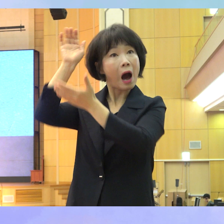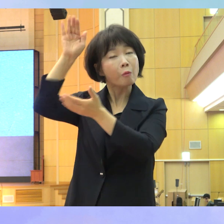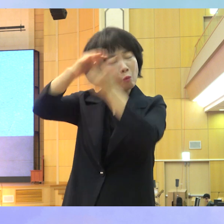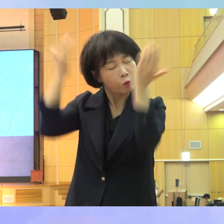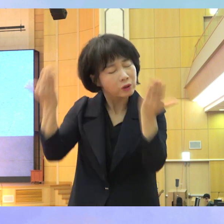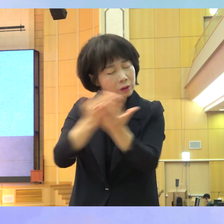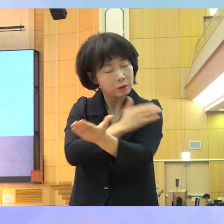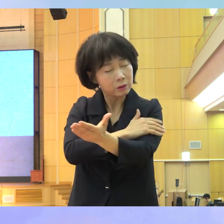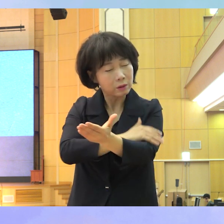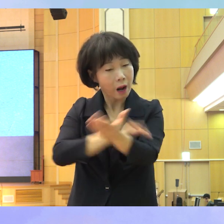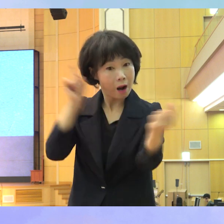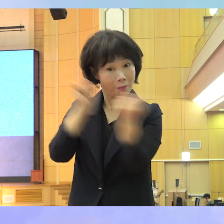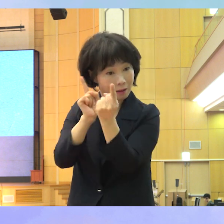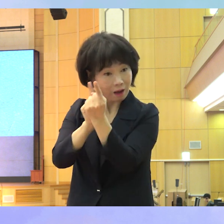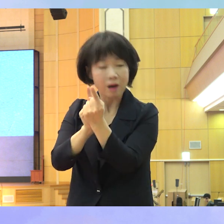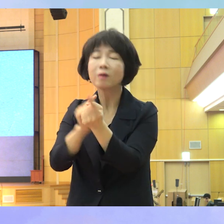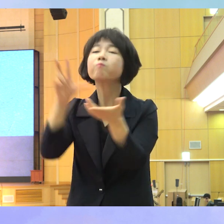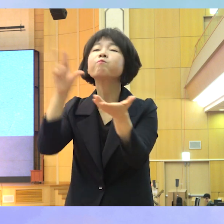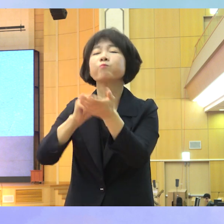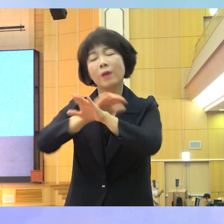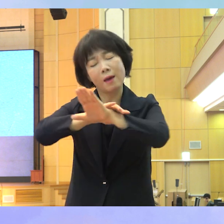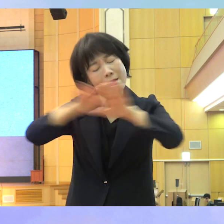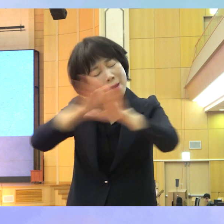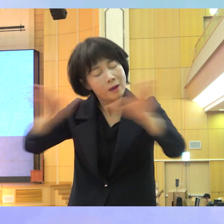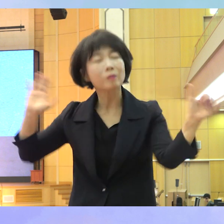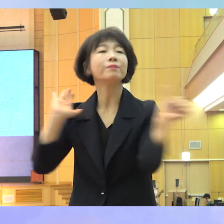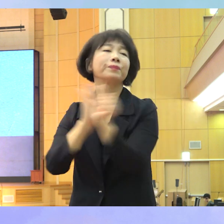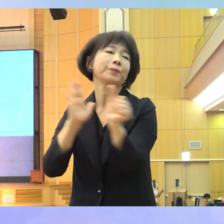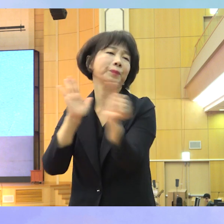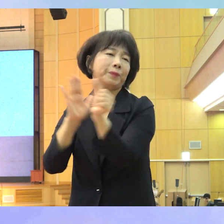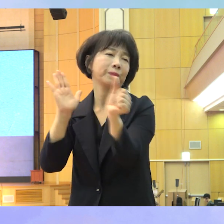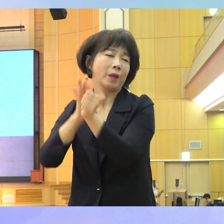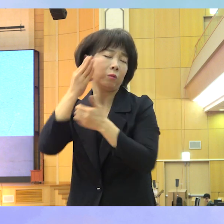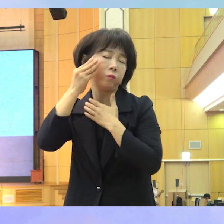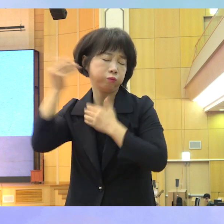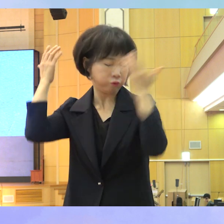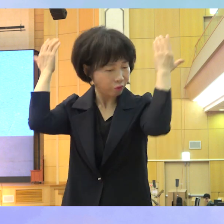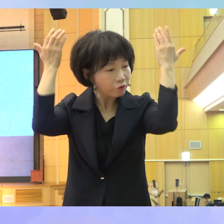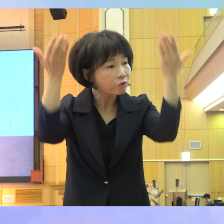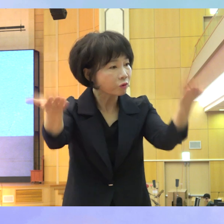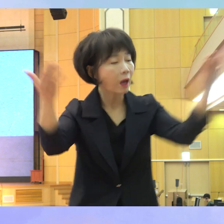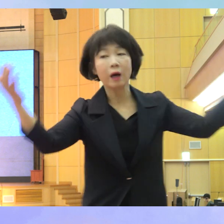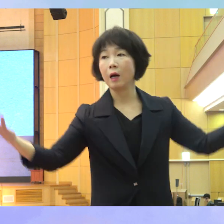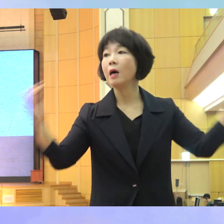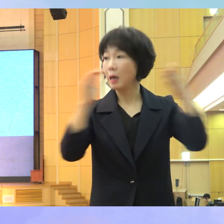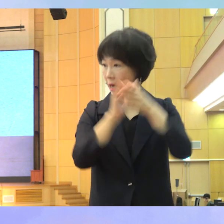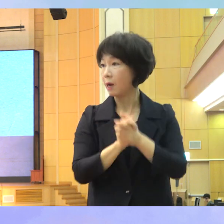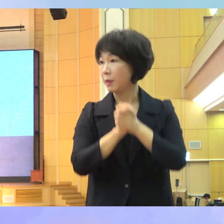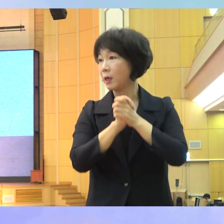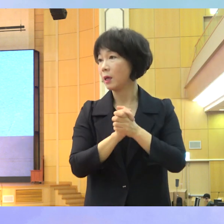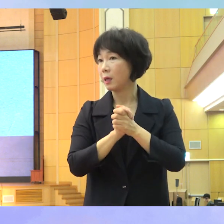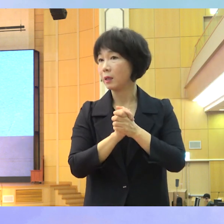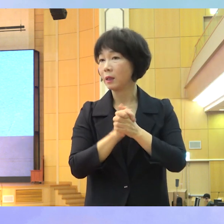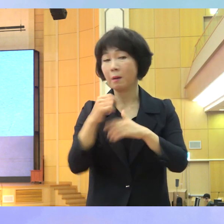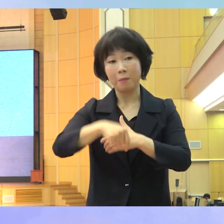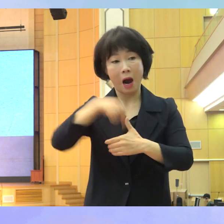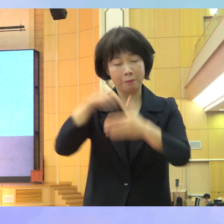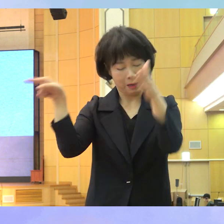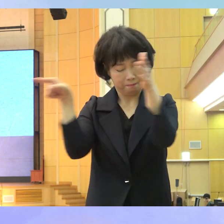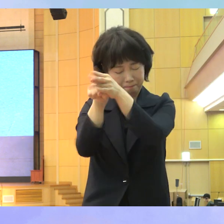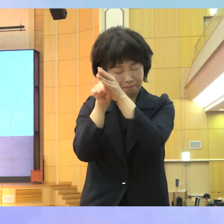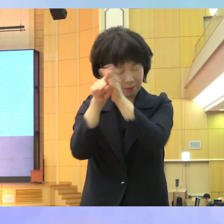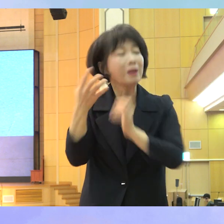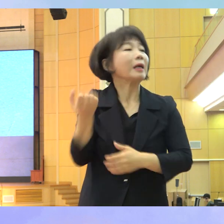일을 만나든지 해결하실 것이고 무슨 일을 만나든지 형통케 하실 것이고, 할렐루야, 그것을 믿는